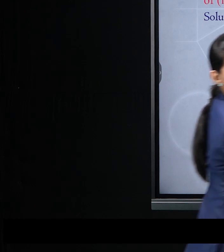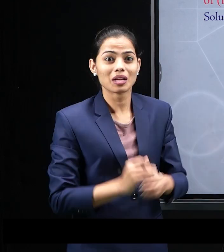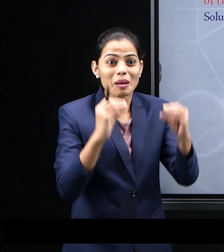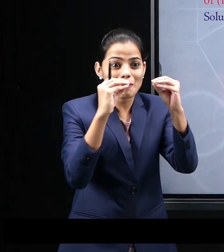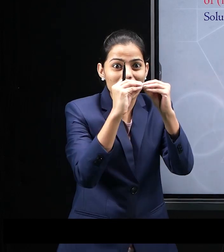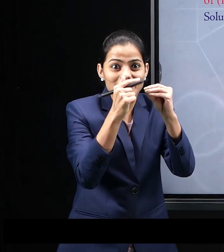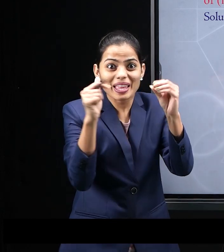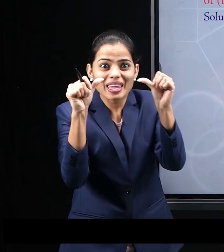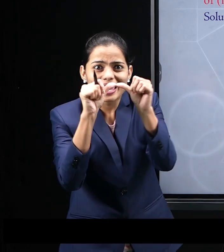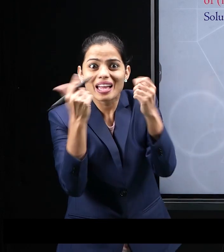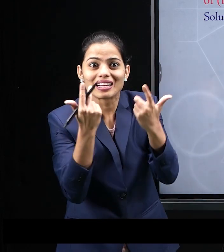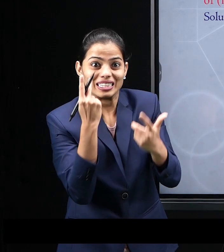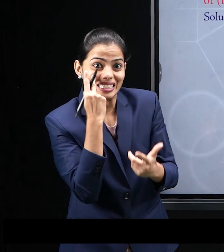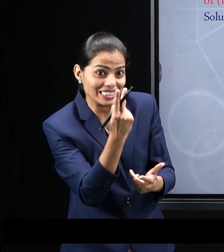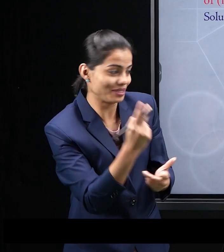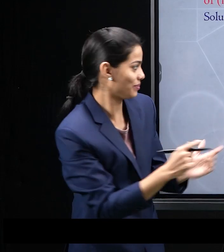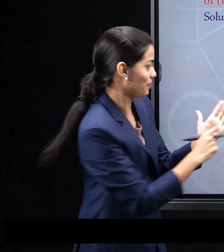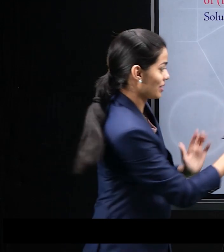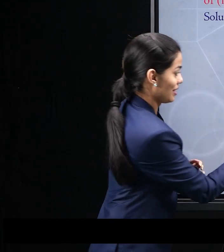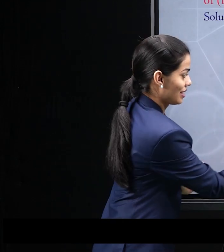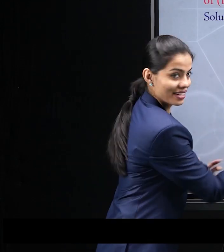B minus A is equals to B, comma C.